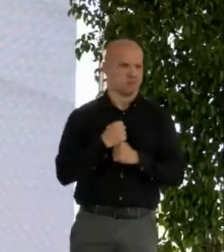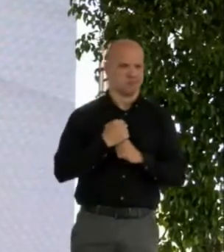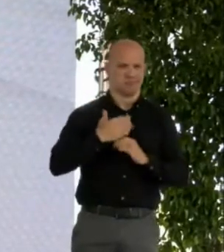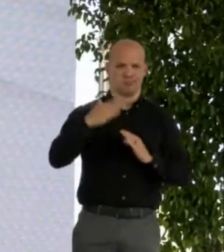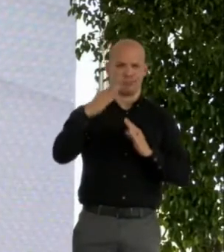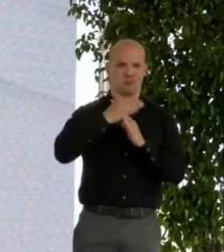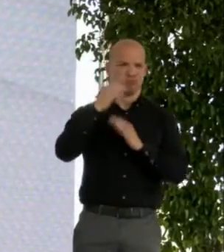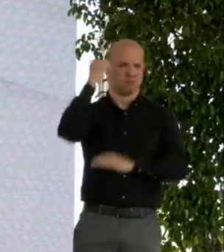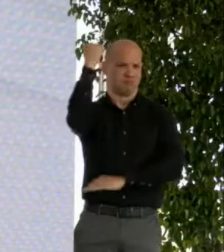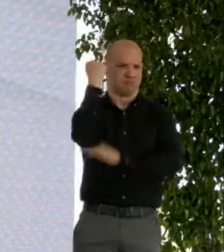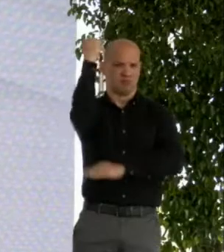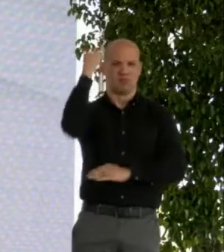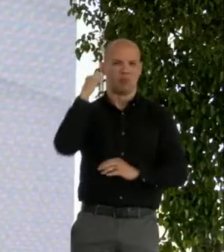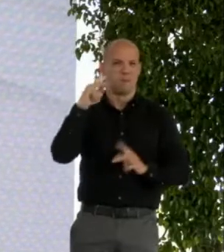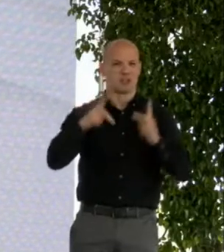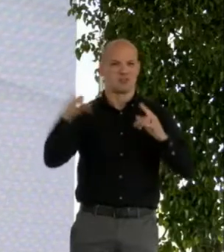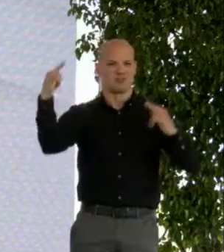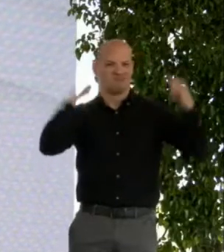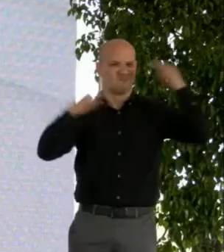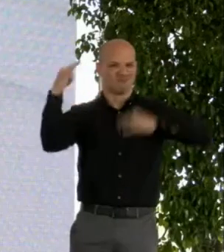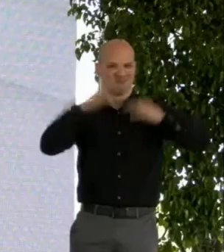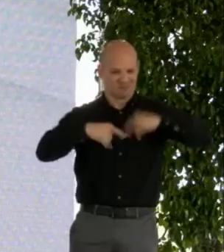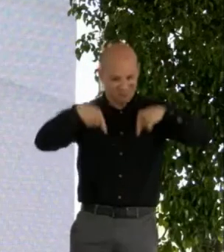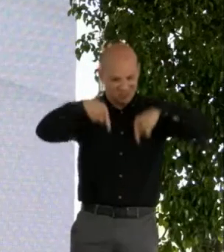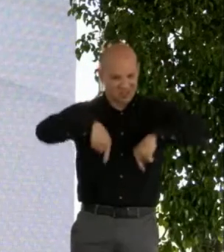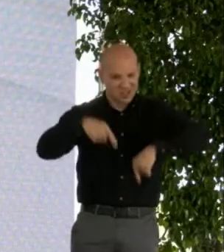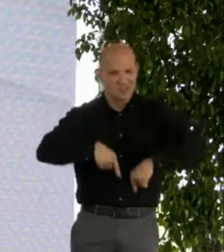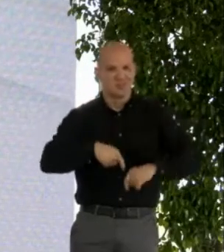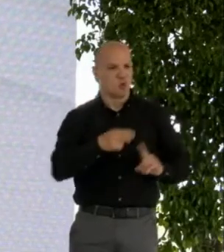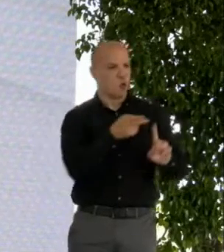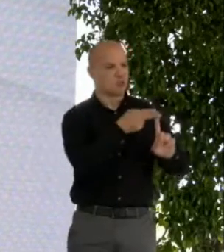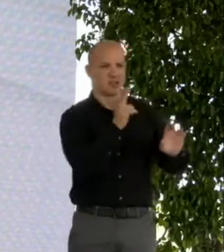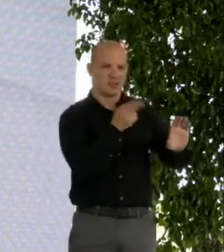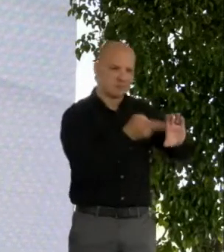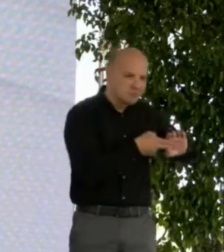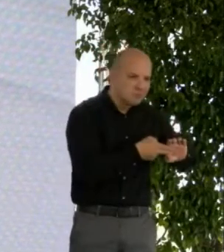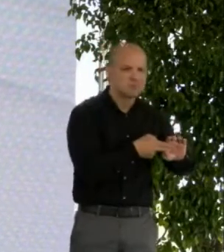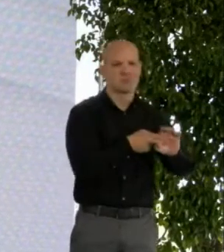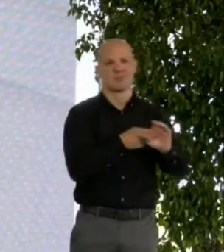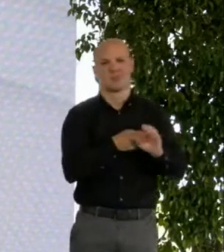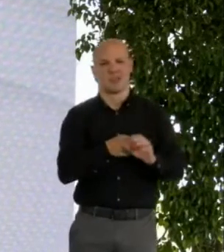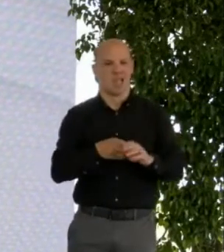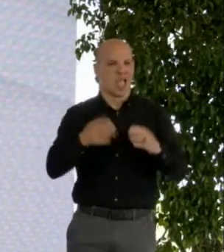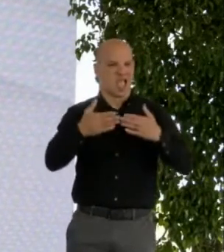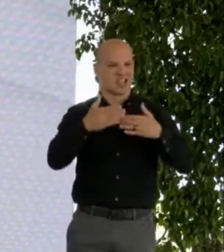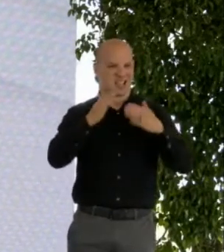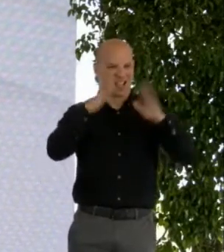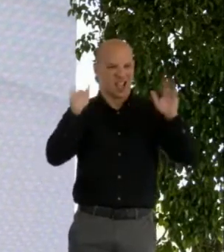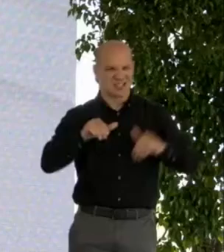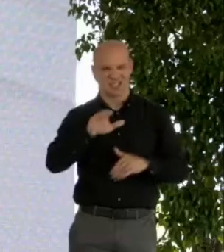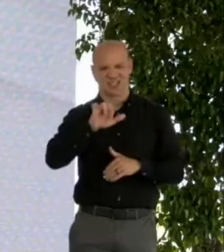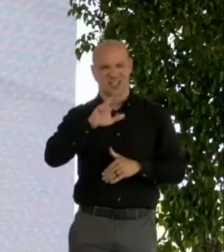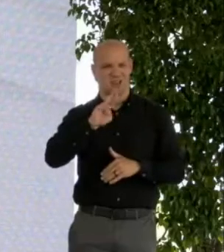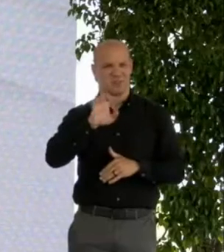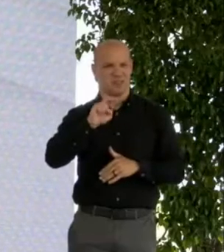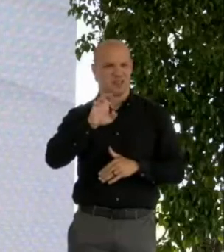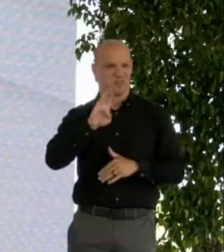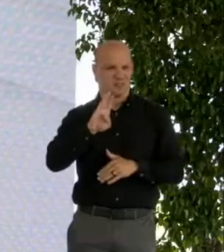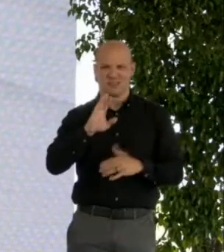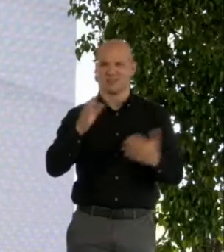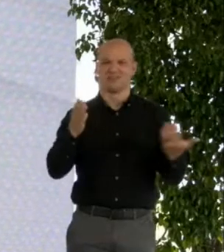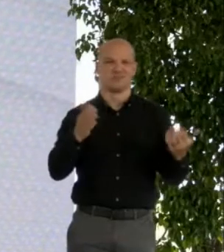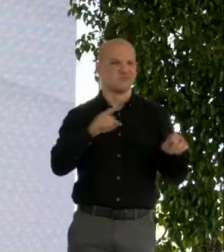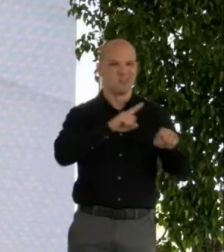a visitas a la isla, estadías en hoteles, paradores y alquileres a corto plazo, así como en nuestras